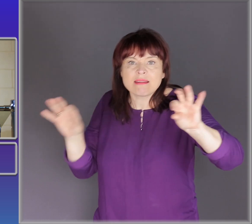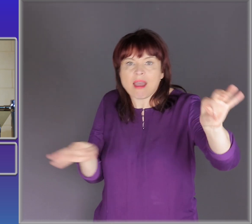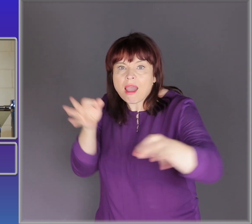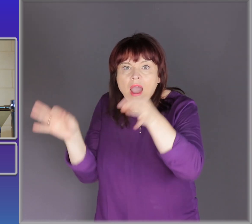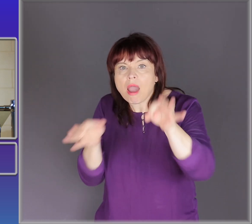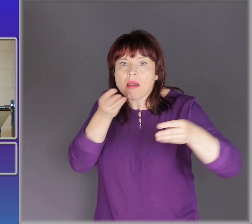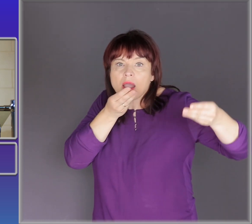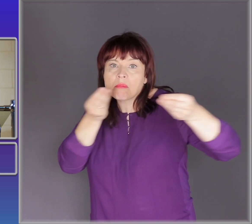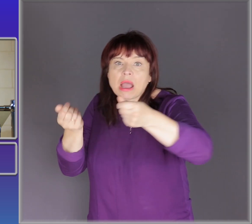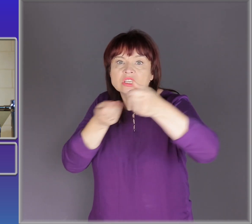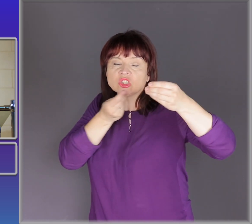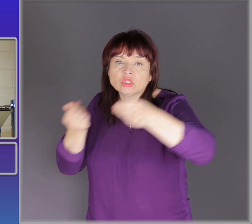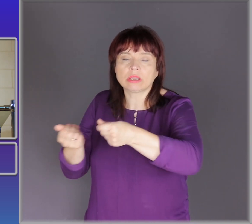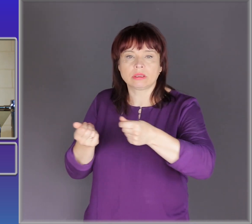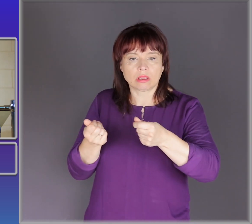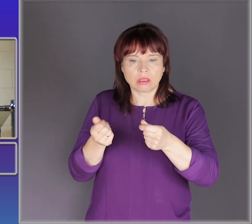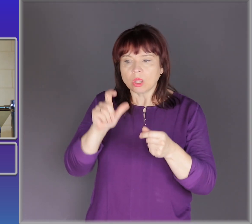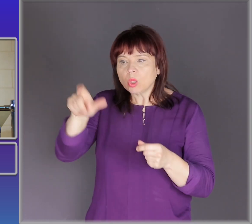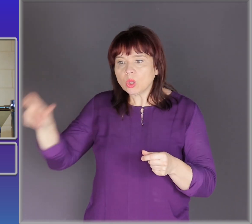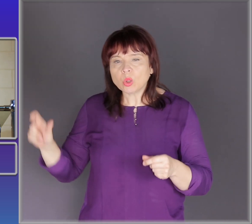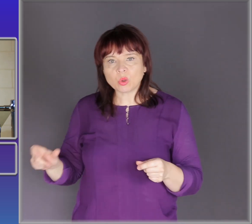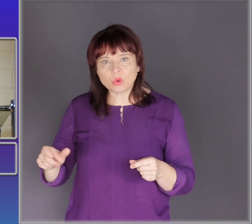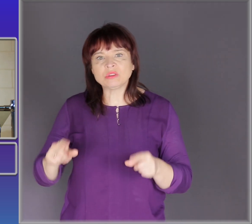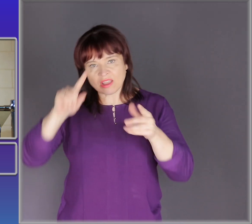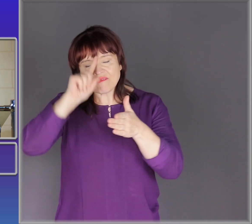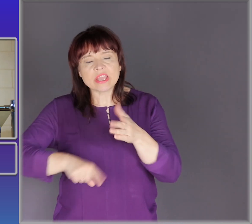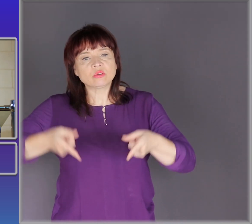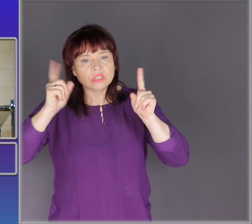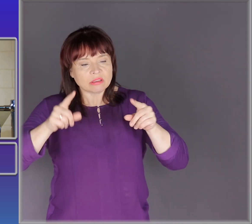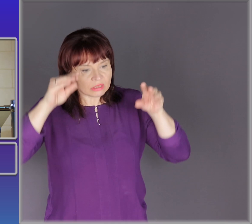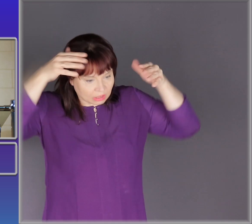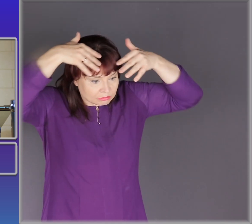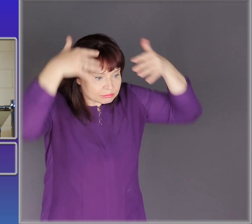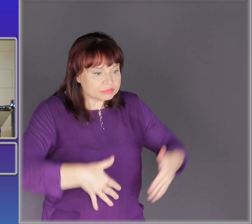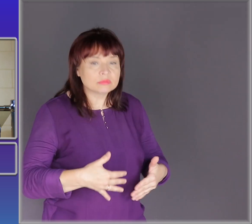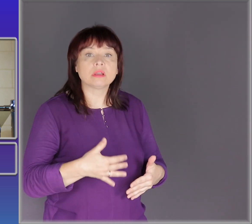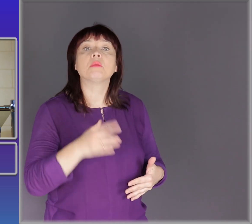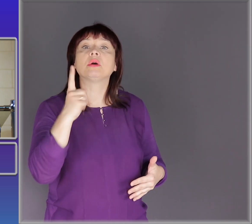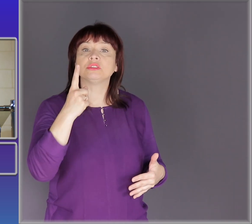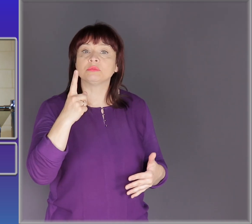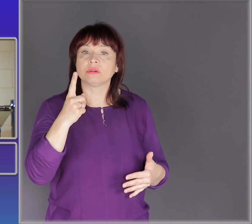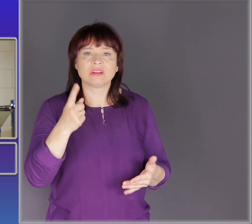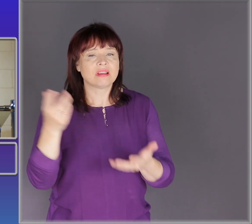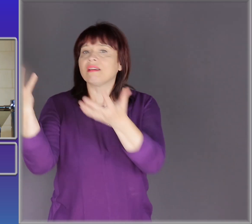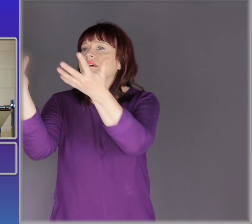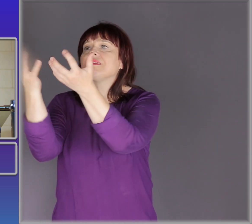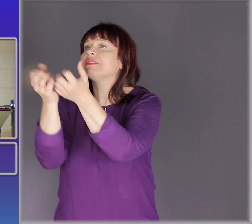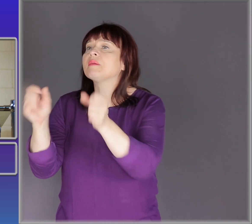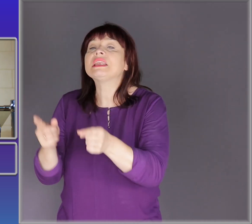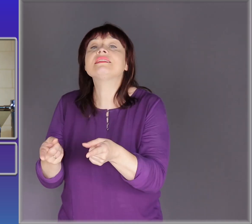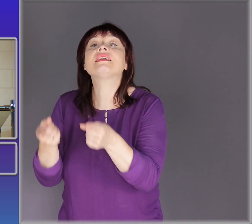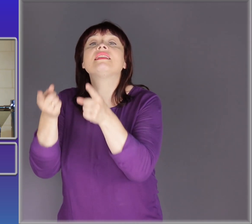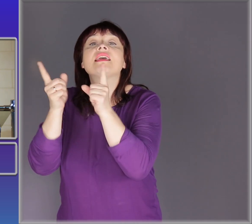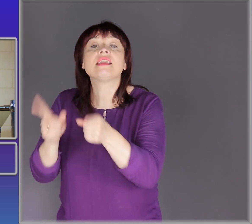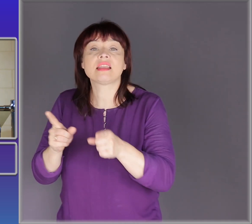погибающих за то что они не приняли любви истины для своего спасения в этом особенность